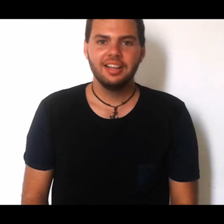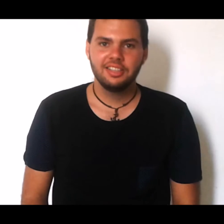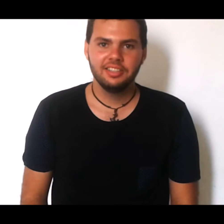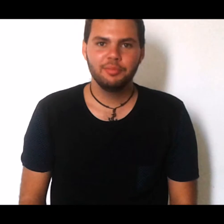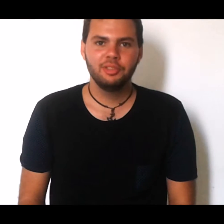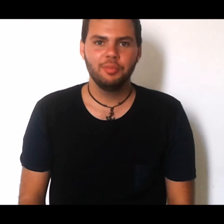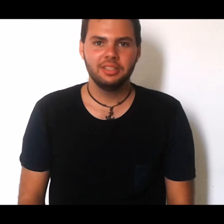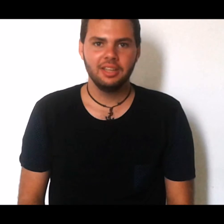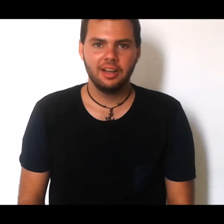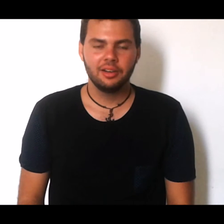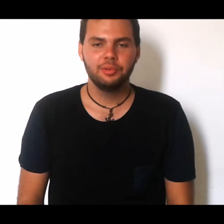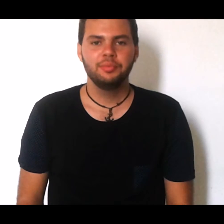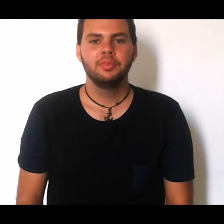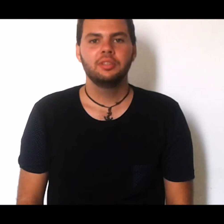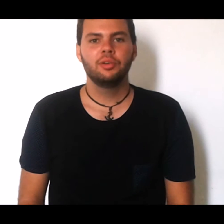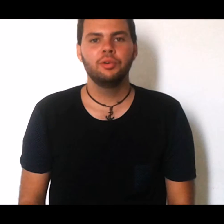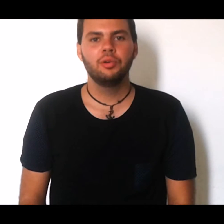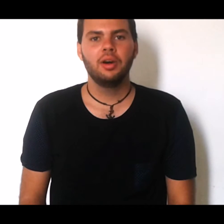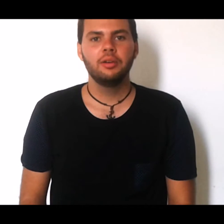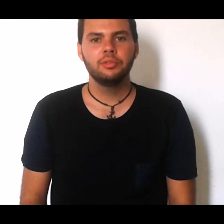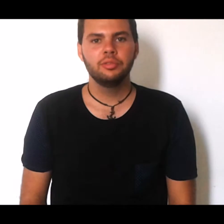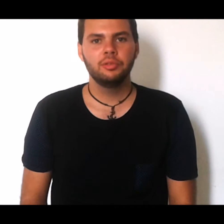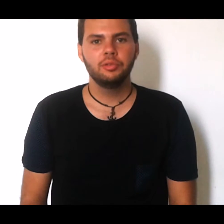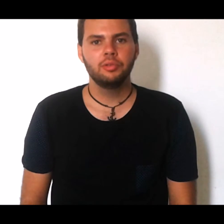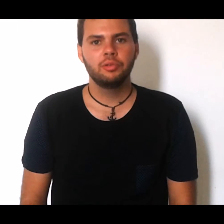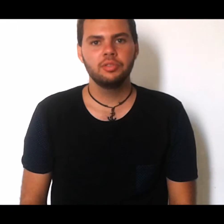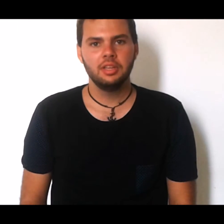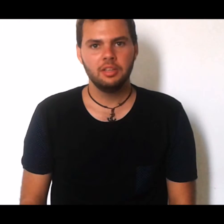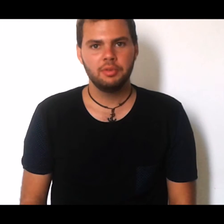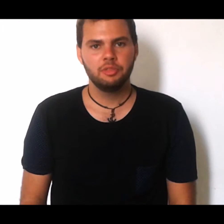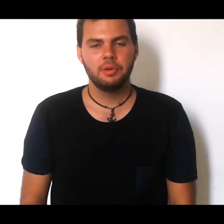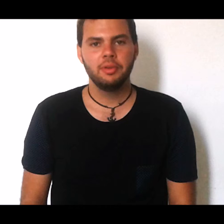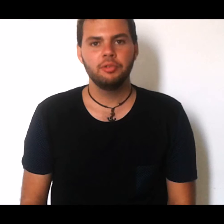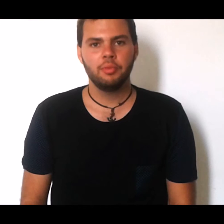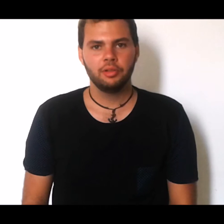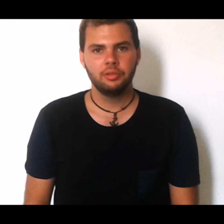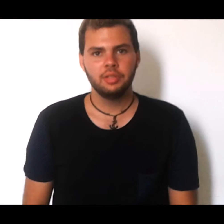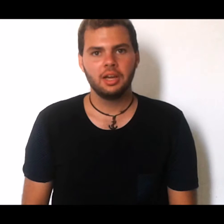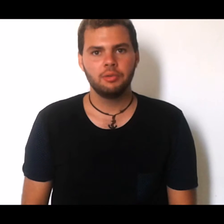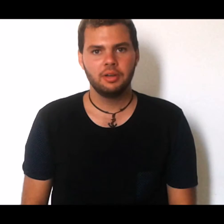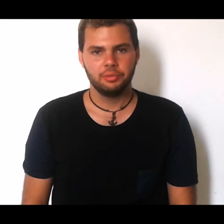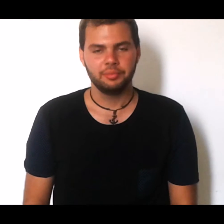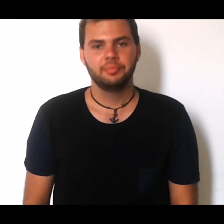Olá, gente, meu nome é Tiago, sou aluno do curso de Libras, primeiro módulo em Caruaru.